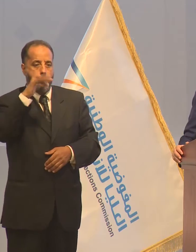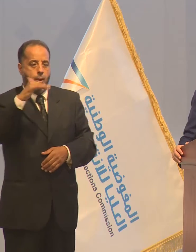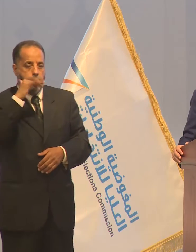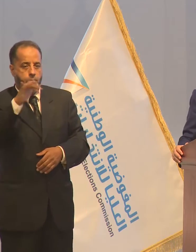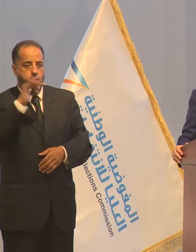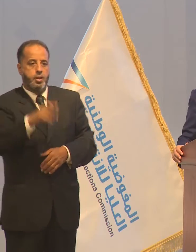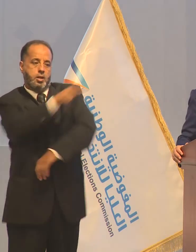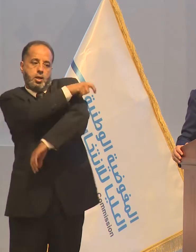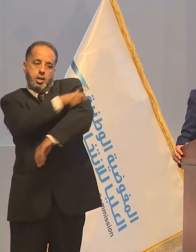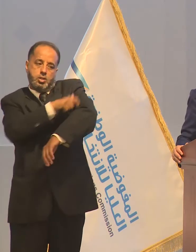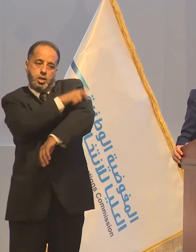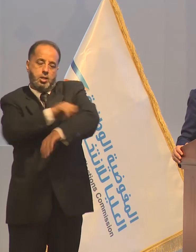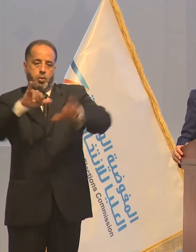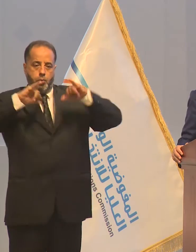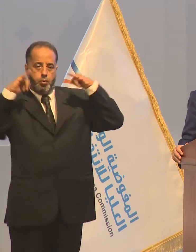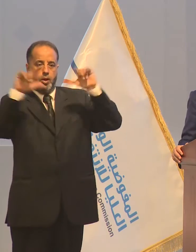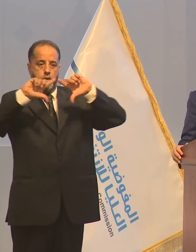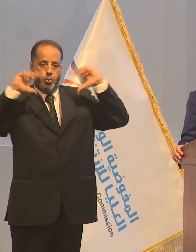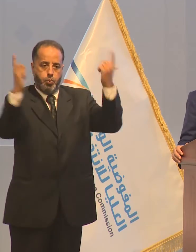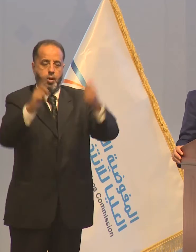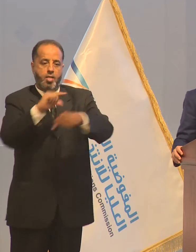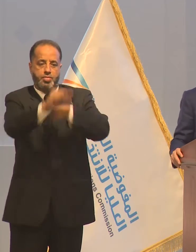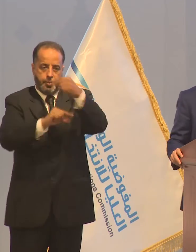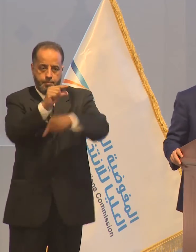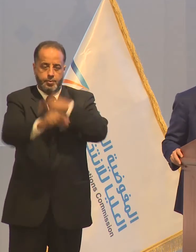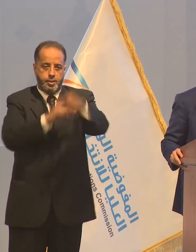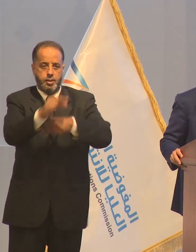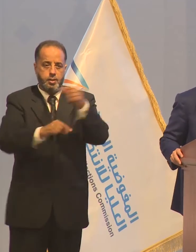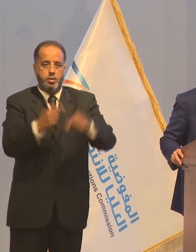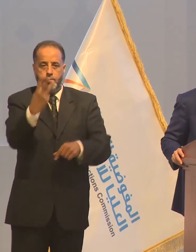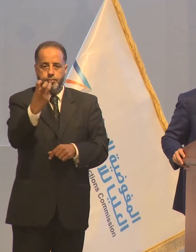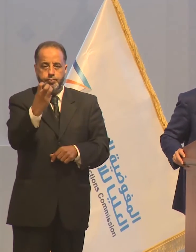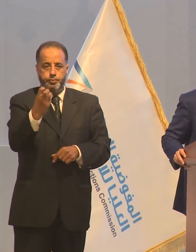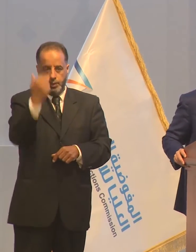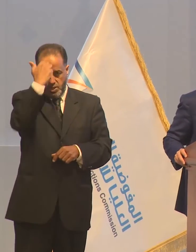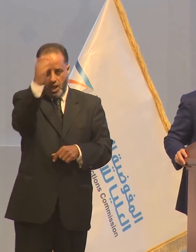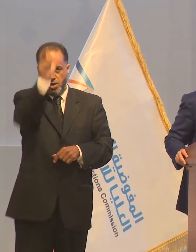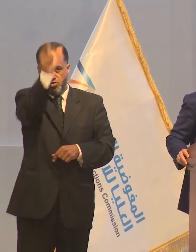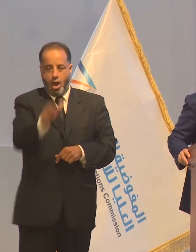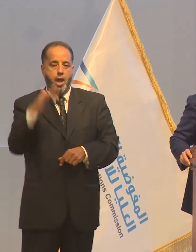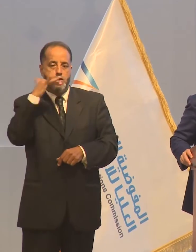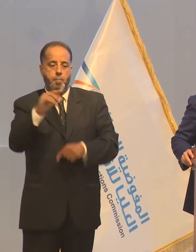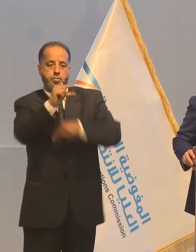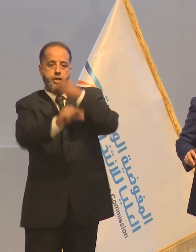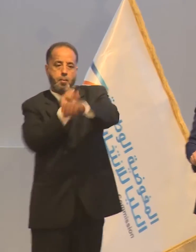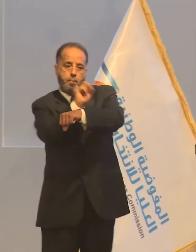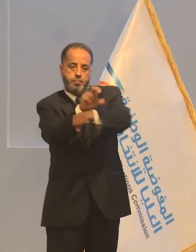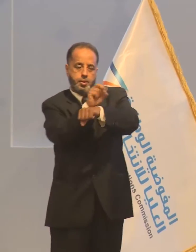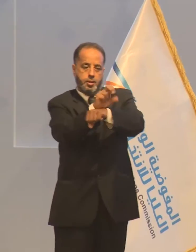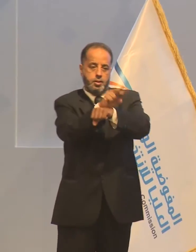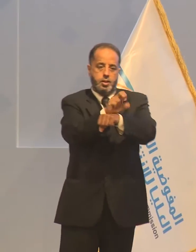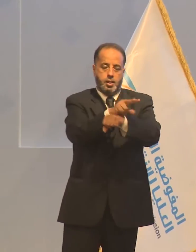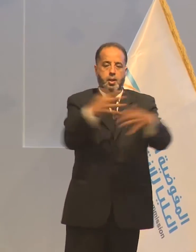ضمن عضويتهم في اللجنة لتدريب أكثر من 300,000 شاب على